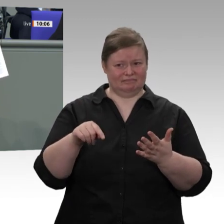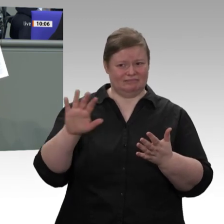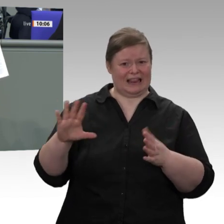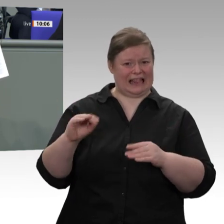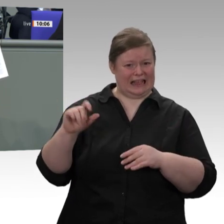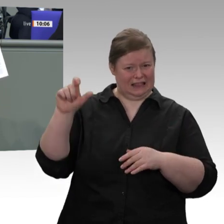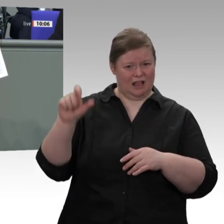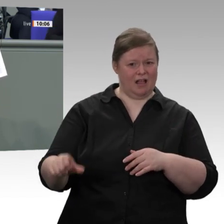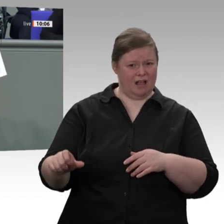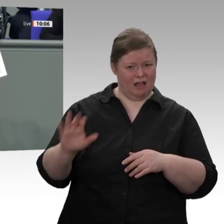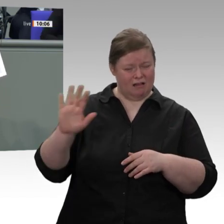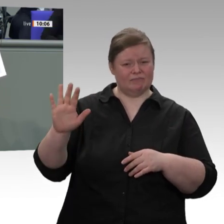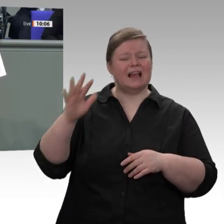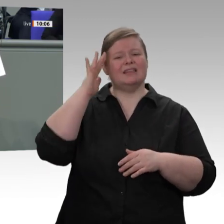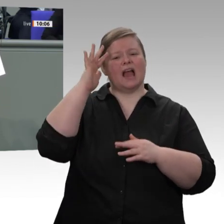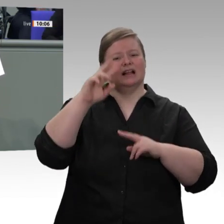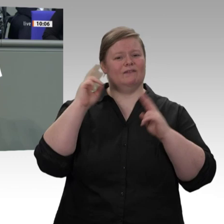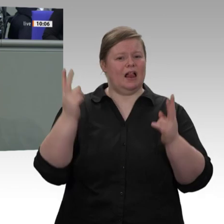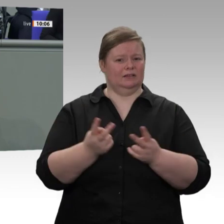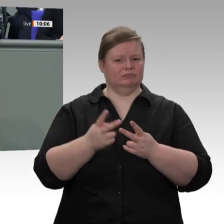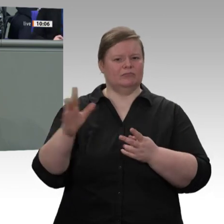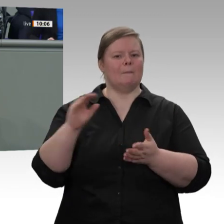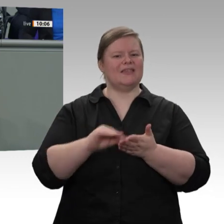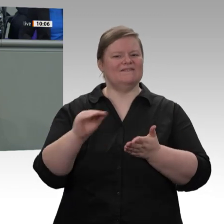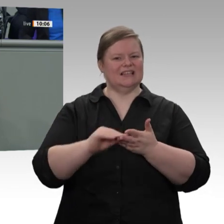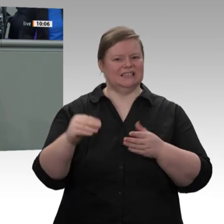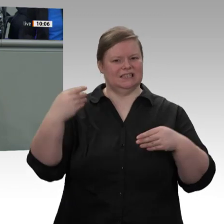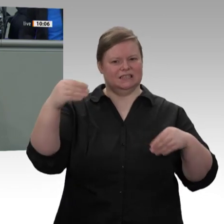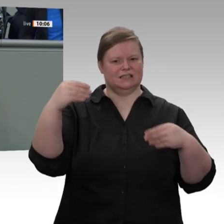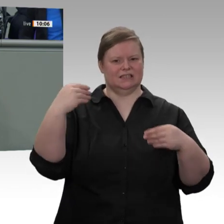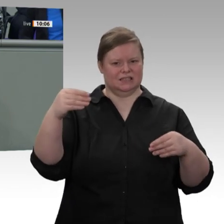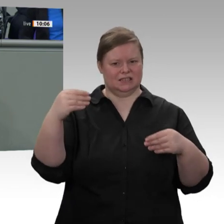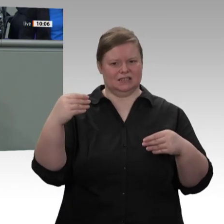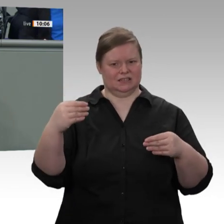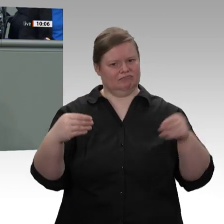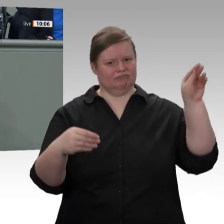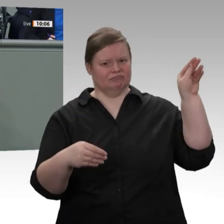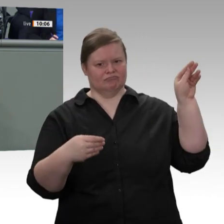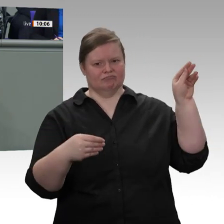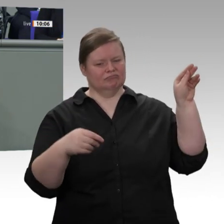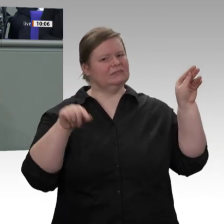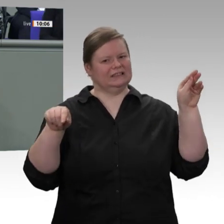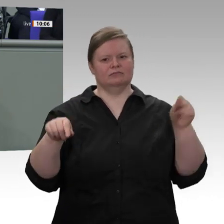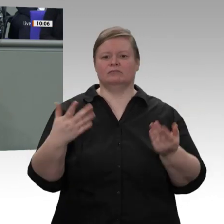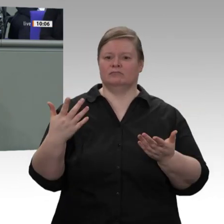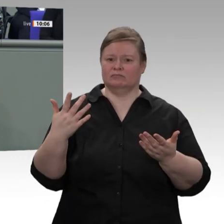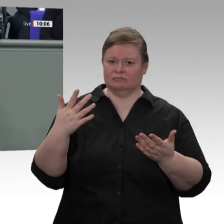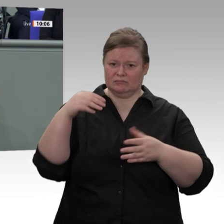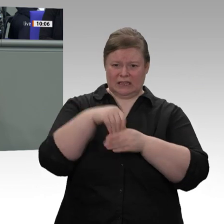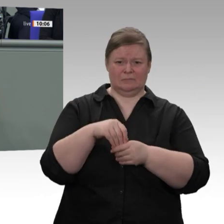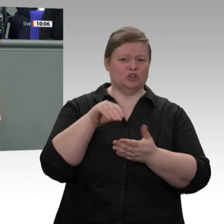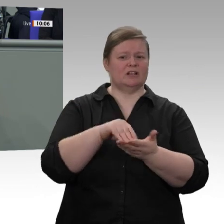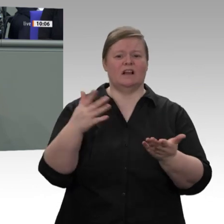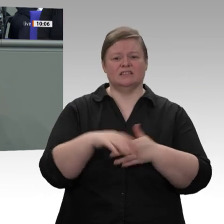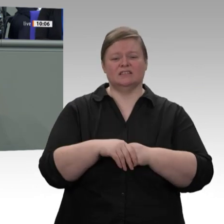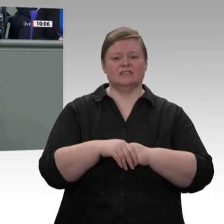Kindern in unterirdischen Basen. Er habe mit Gedanken den 9/11-Terror bewirkt. Er war verrückt und der AfD soll es in die Schuhe geschoben